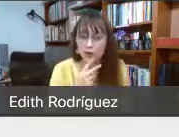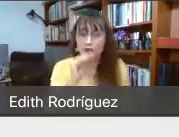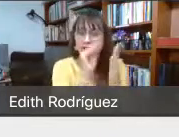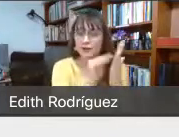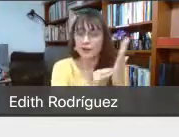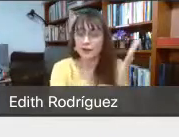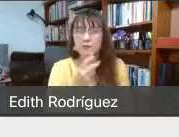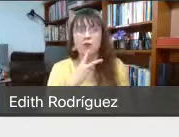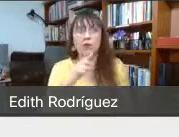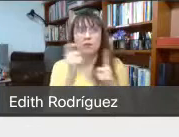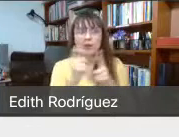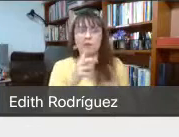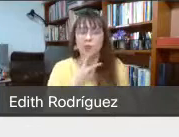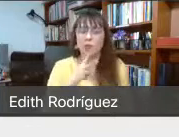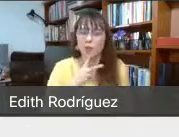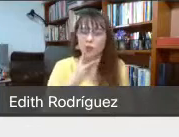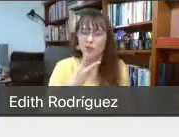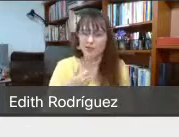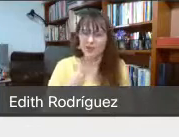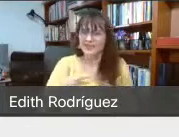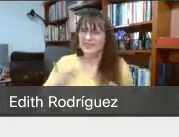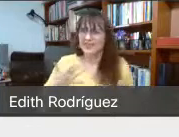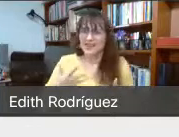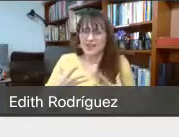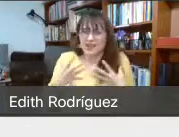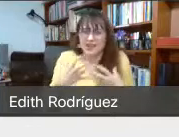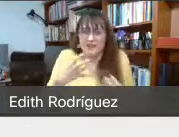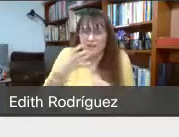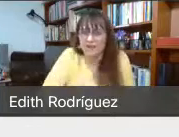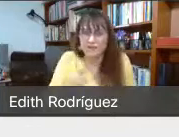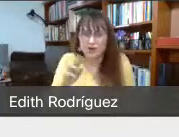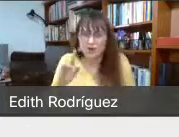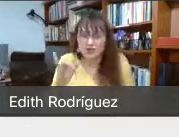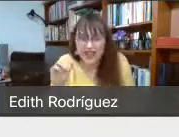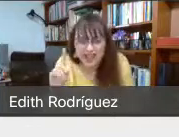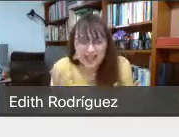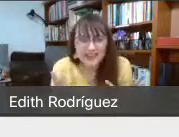Bueno, o me exigían mucho vocabulario, muchas palabras, y